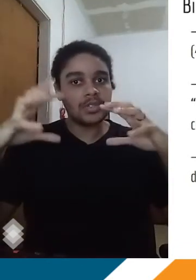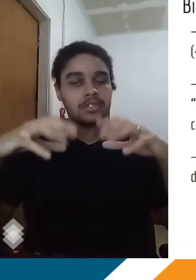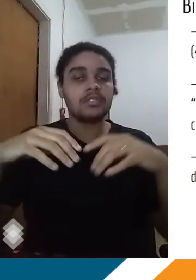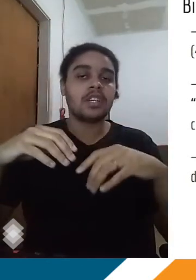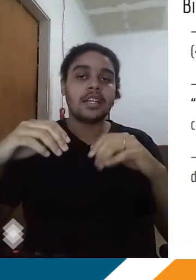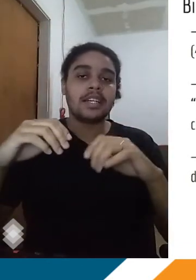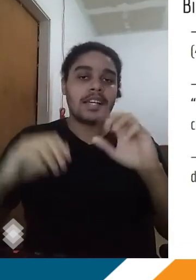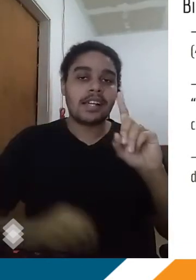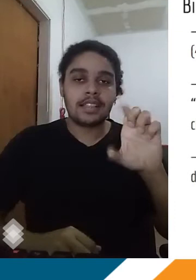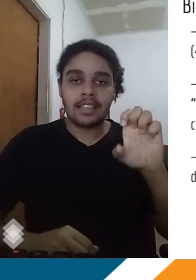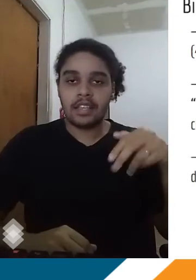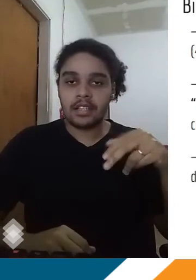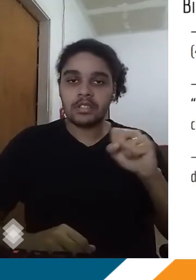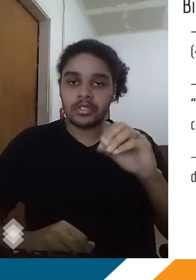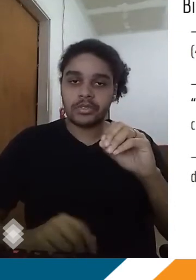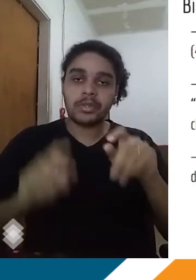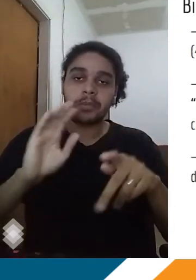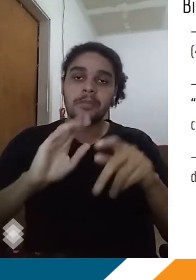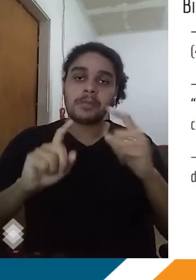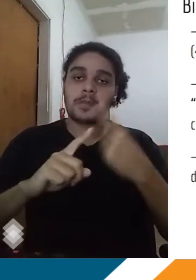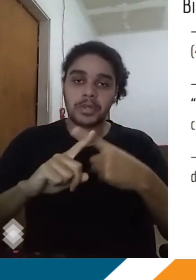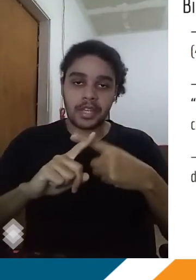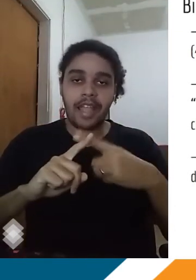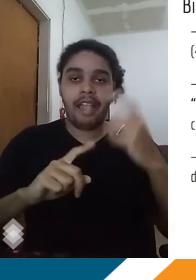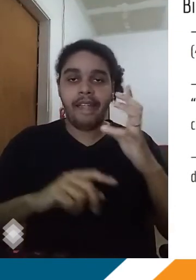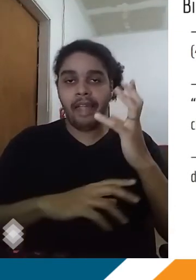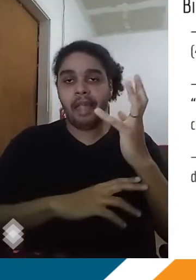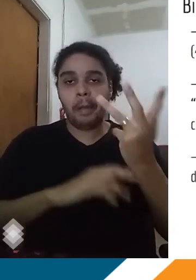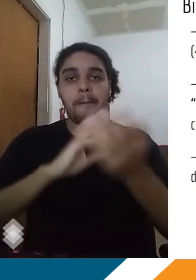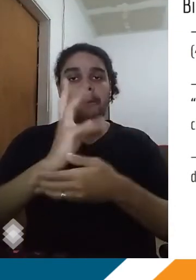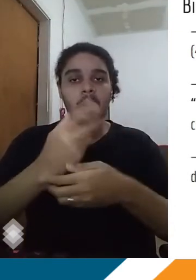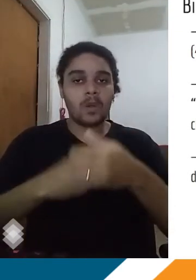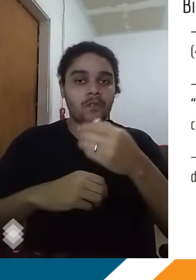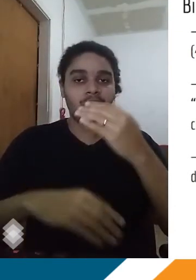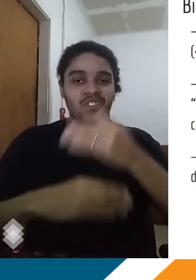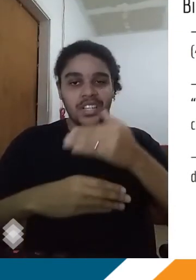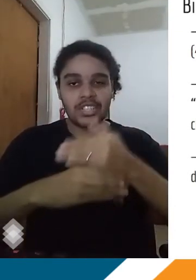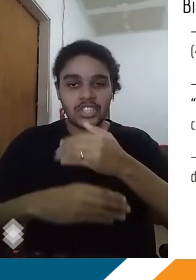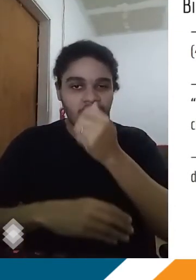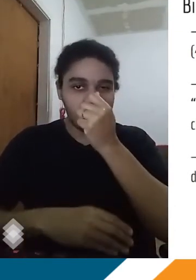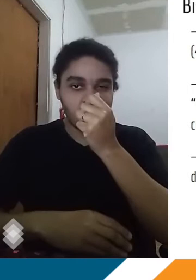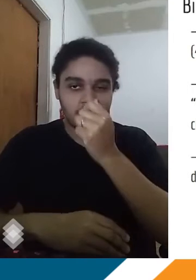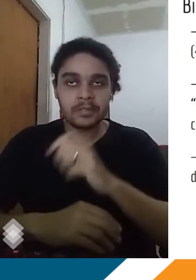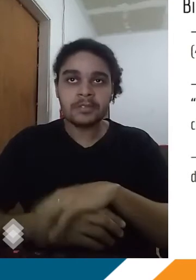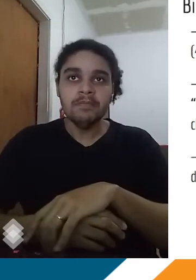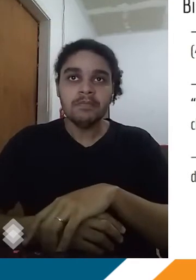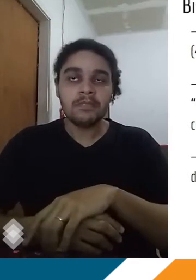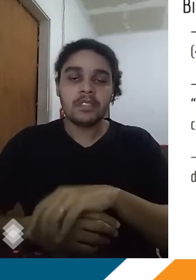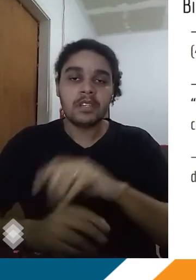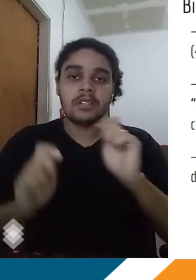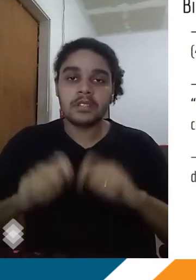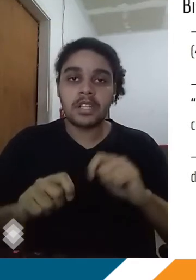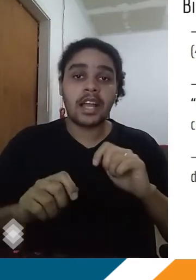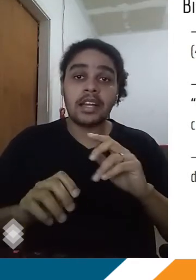questão, né, de ser uma mata fechada, onde o dossel, né, que são esses estratos mais elevados, arbóreos, podem